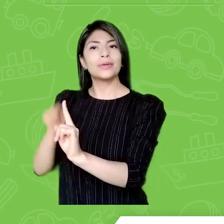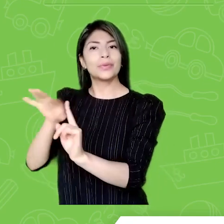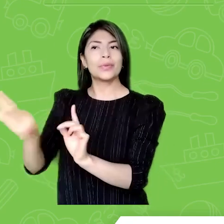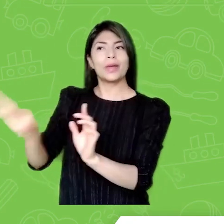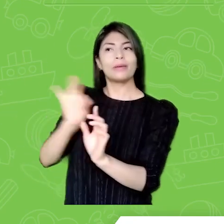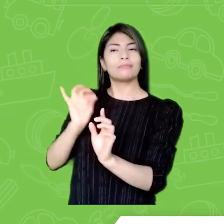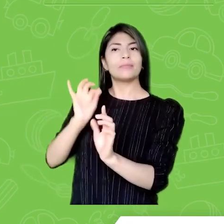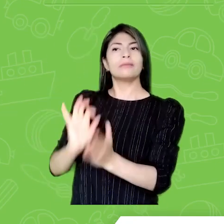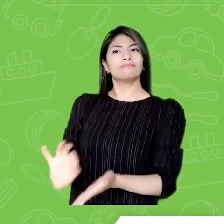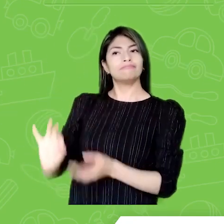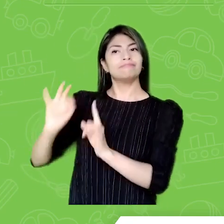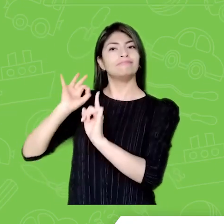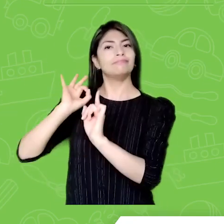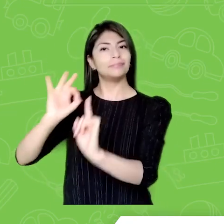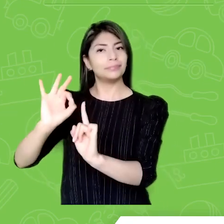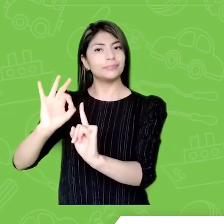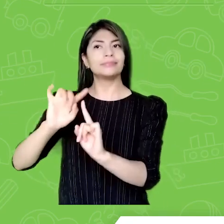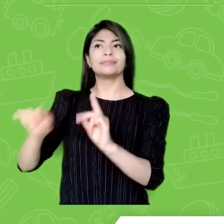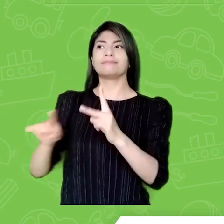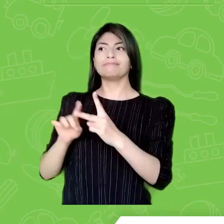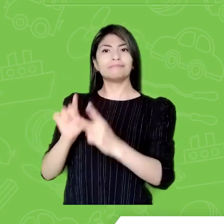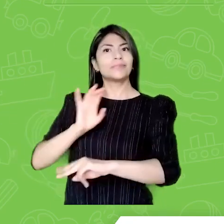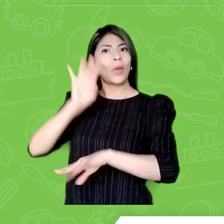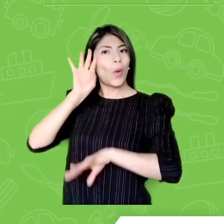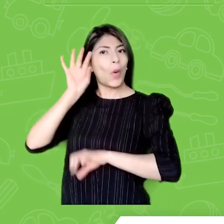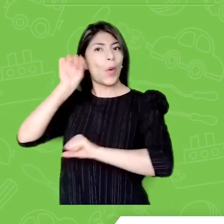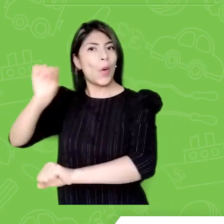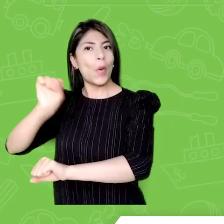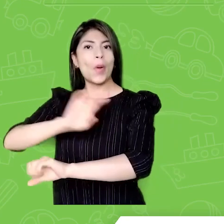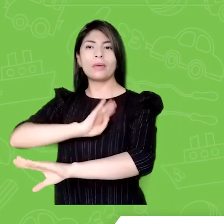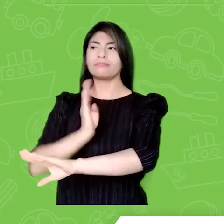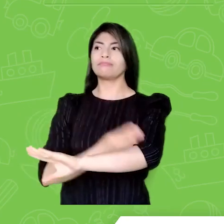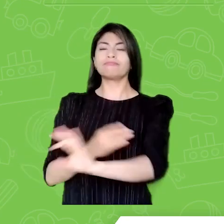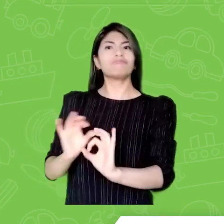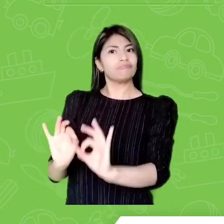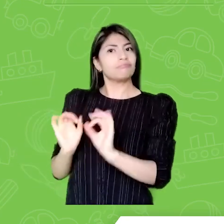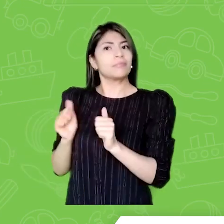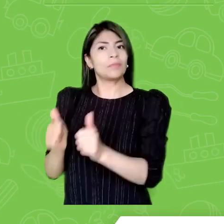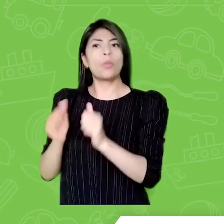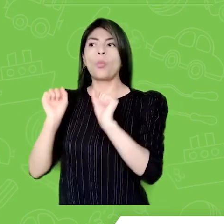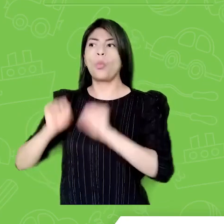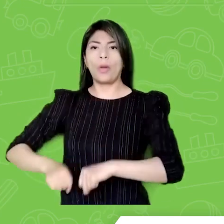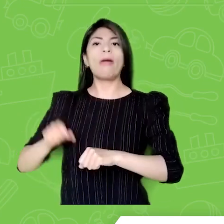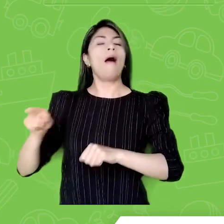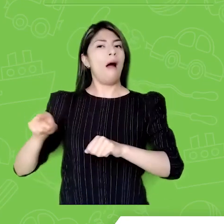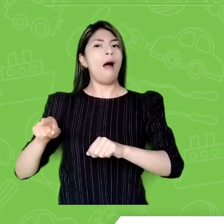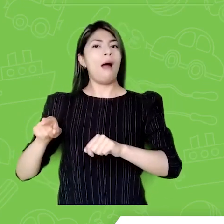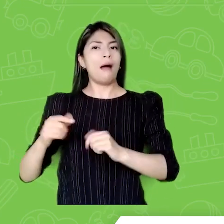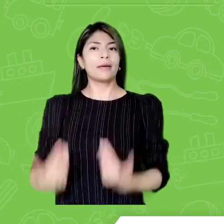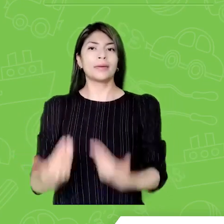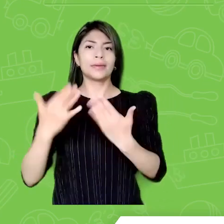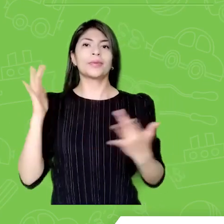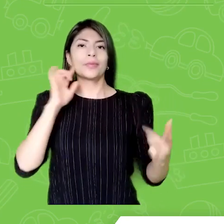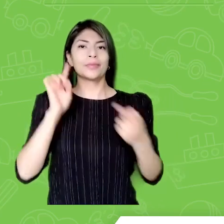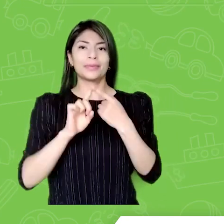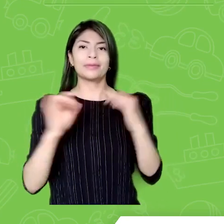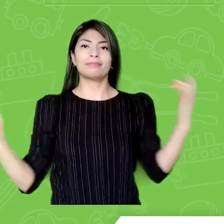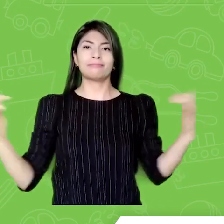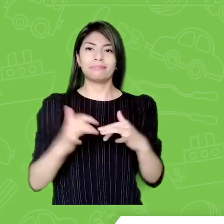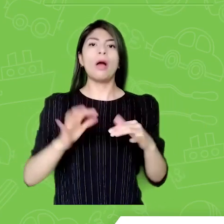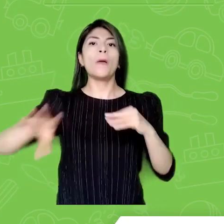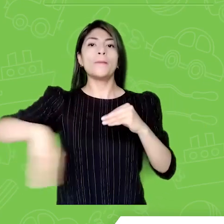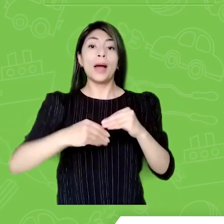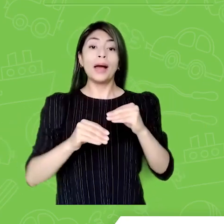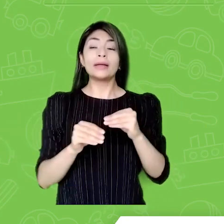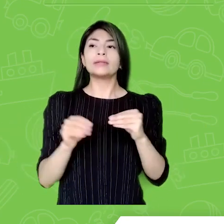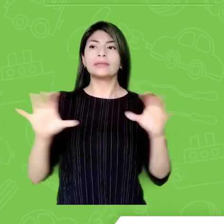capacidad, idoneidad, adecuación y potencialidad de los aspirantes a los diferentes empleos que se convocan, así como establecer